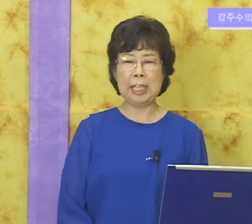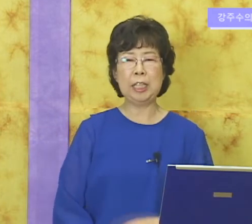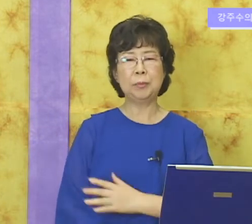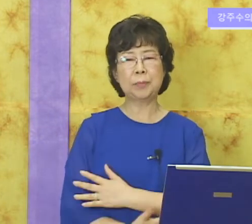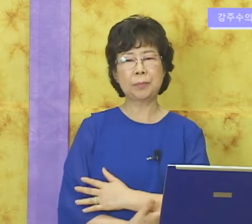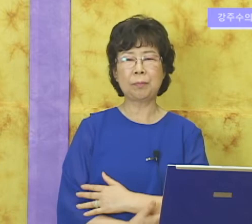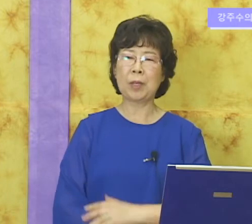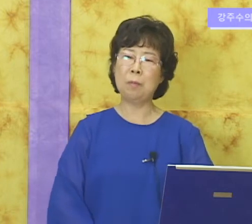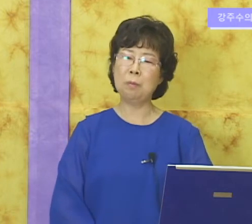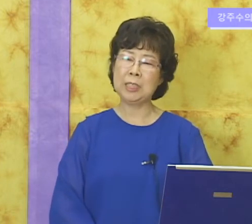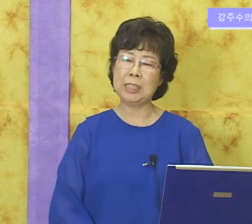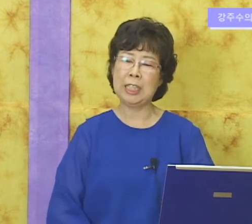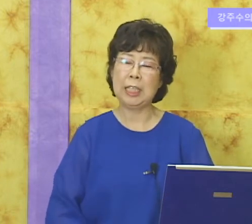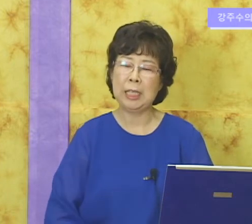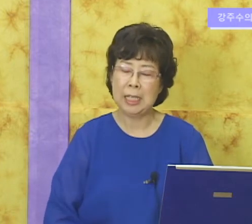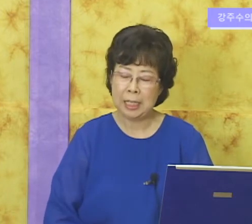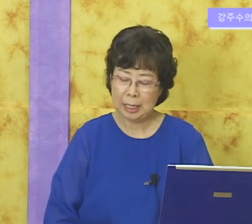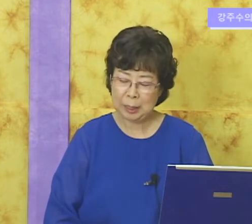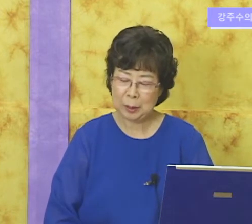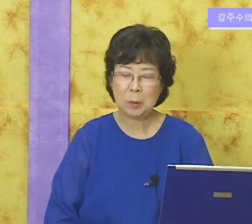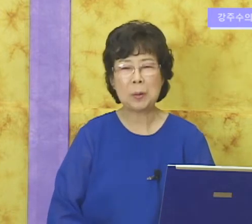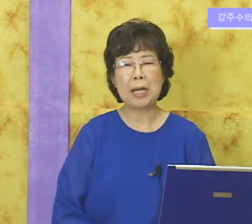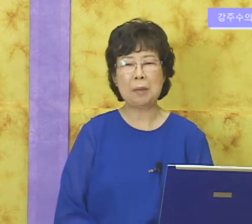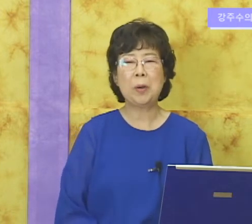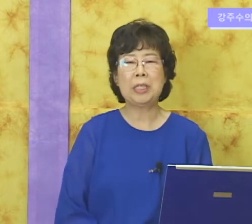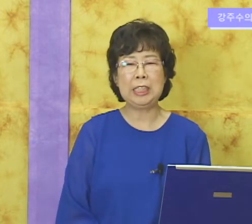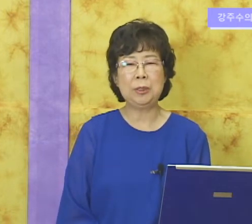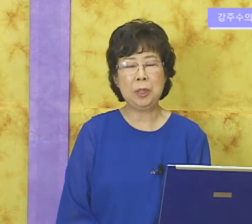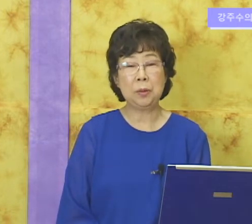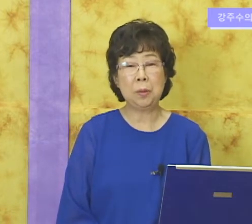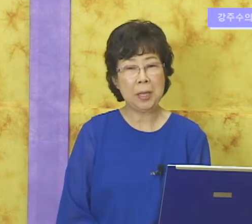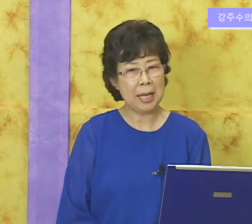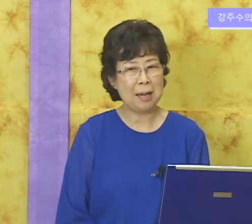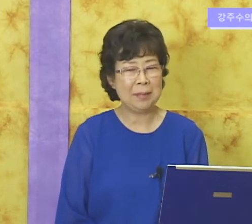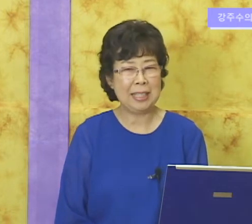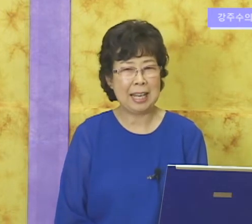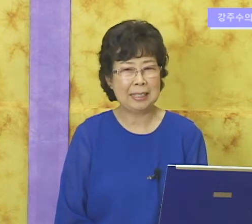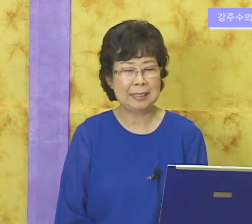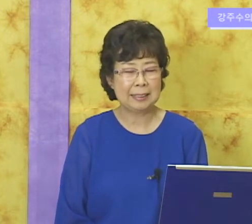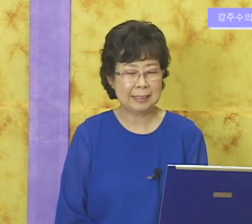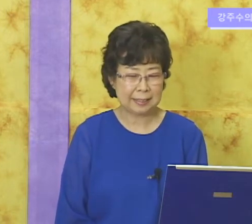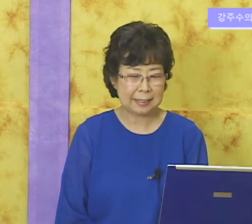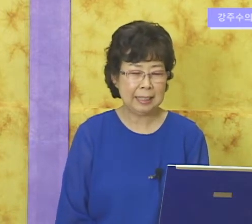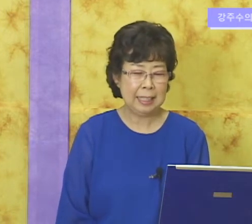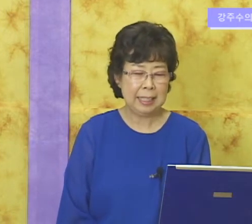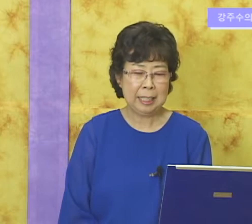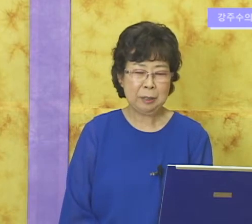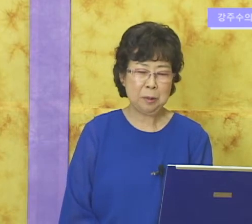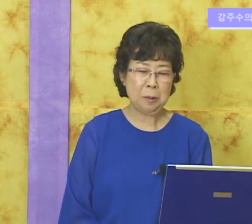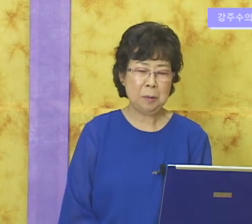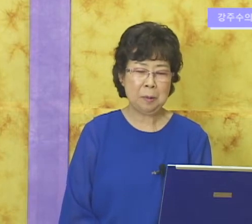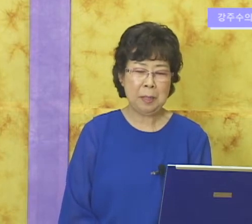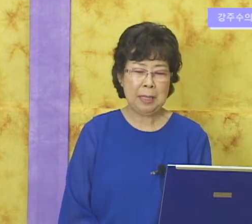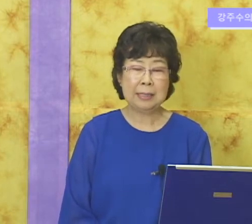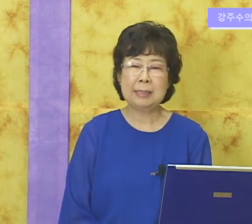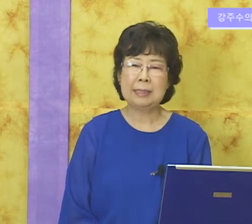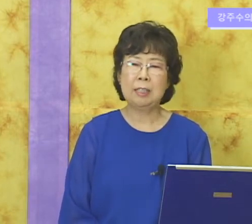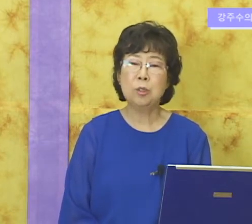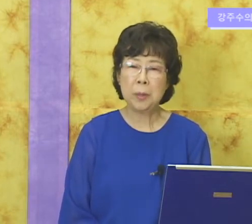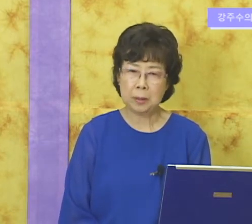표정이라든지 몸짓이 공손하게 보여질 수 있도록 해야 합니다. 그리고 얼굴